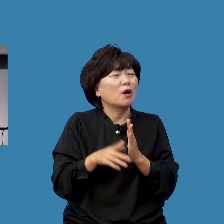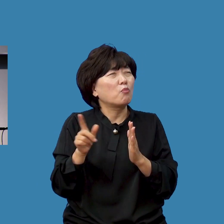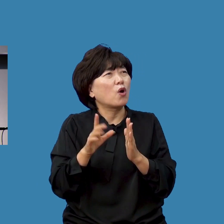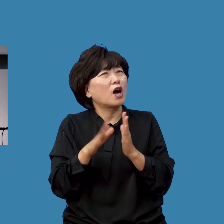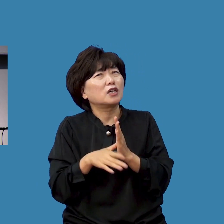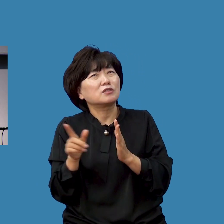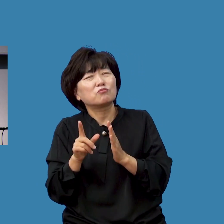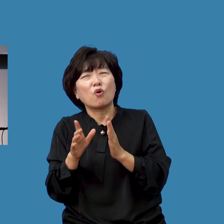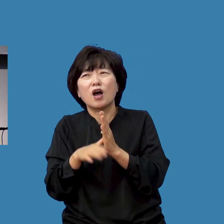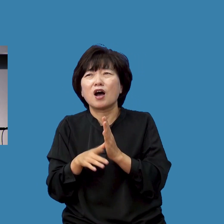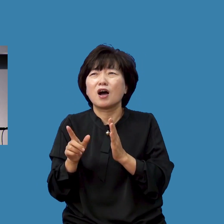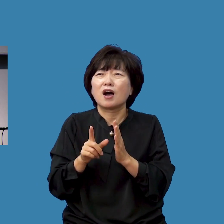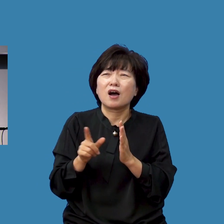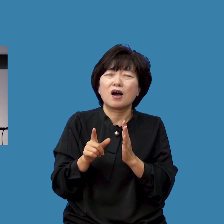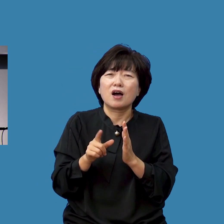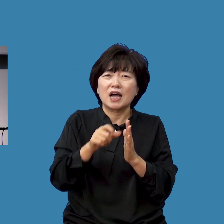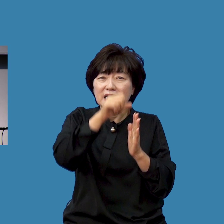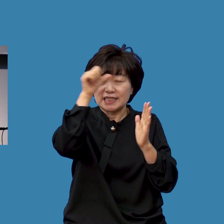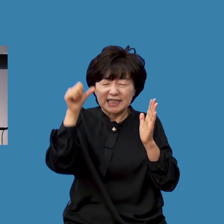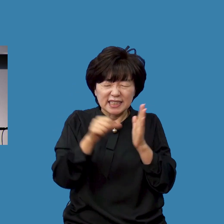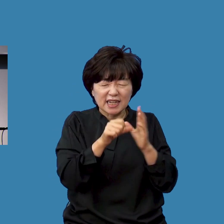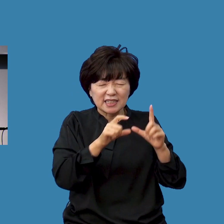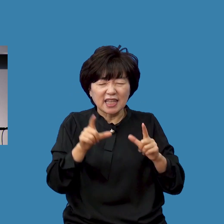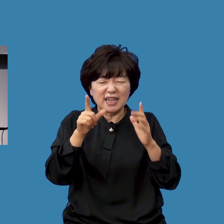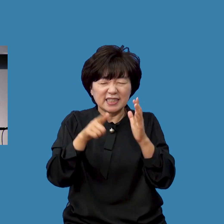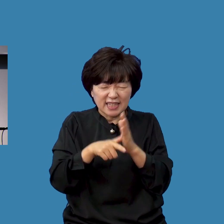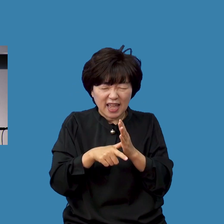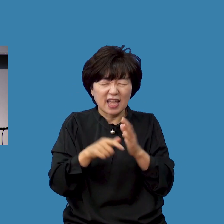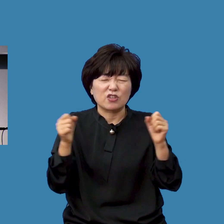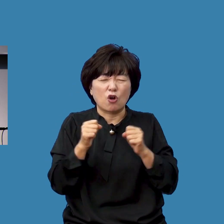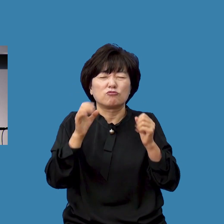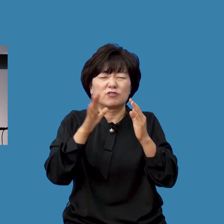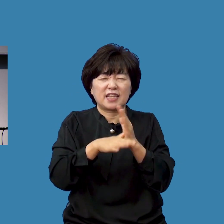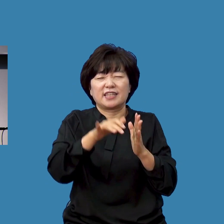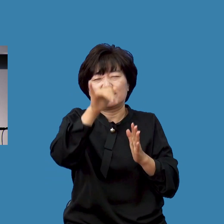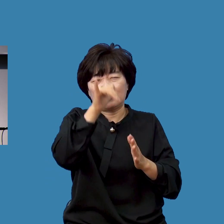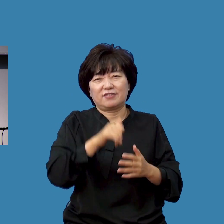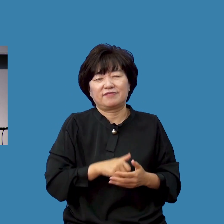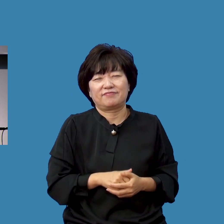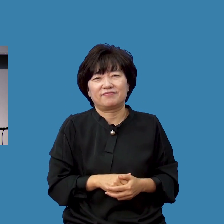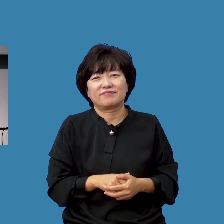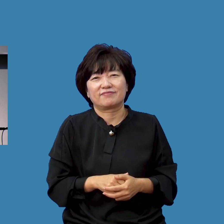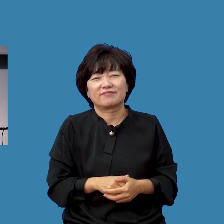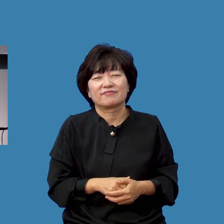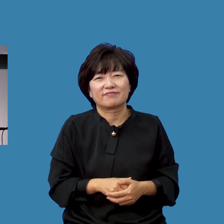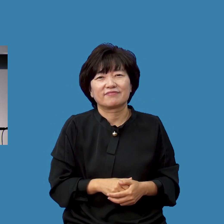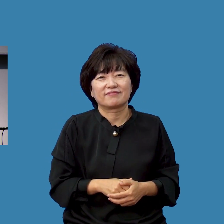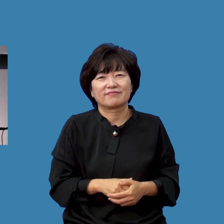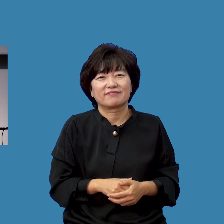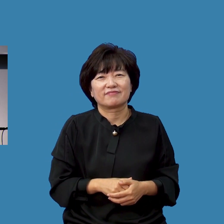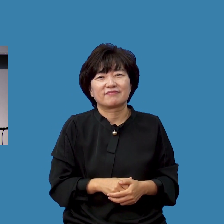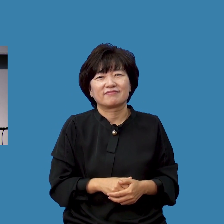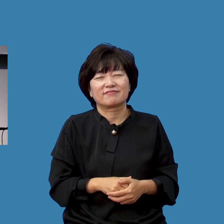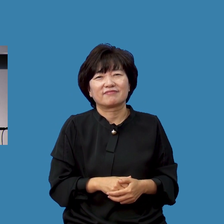없고 도대체 이 시간에 내가 뭐 하고 있는 거지? 인생을 살다 보면 이런 때가 여러분 분명히 옵니다.